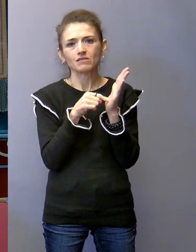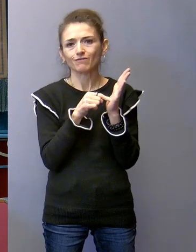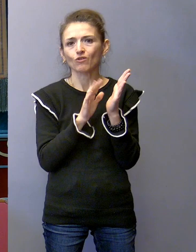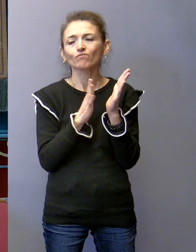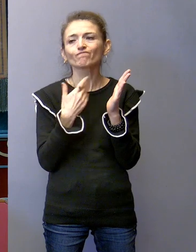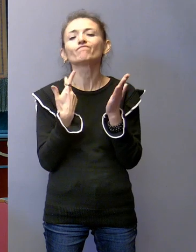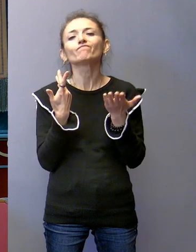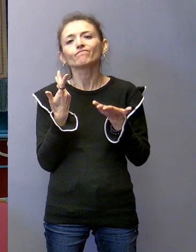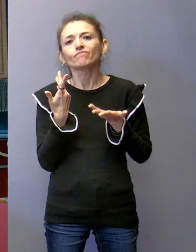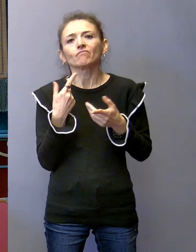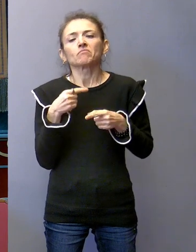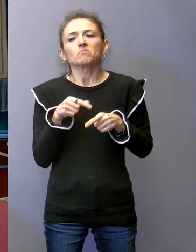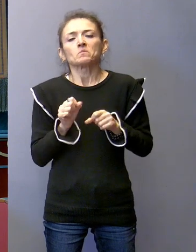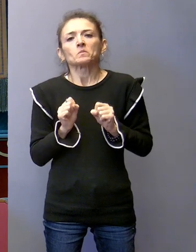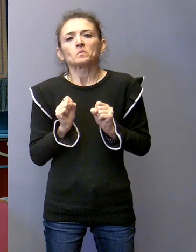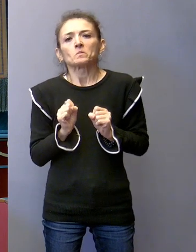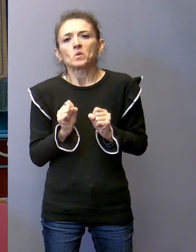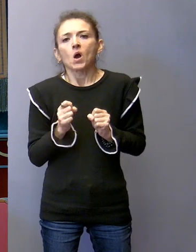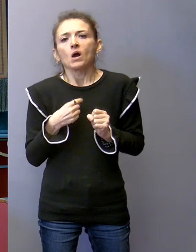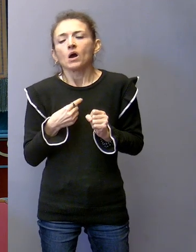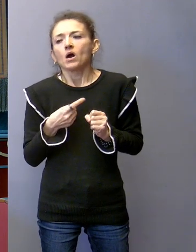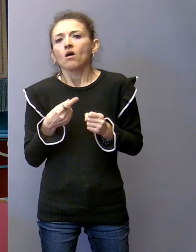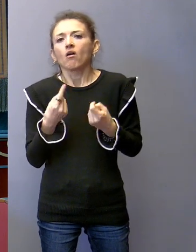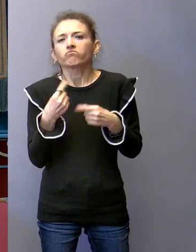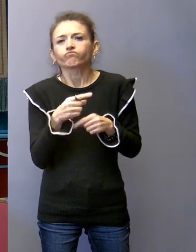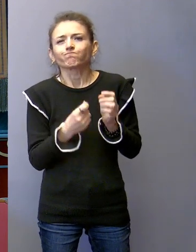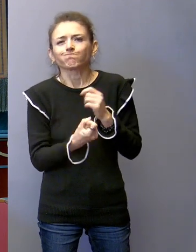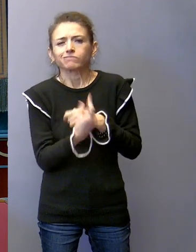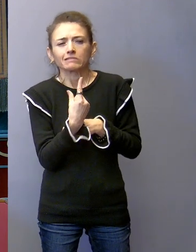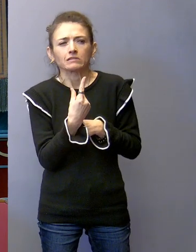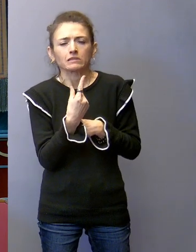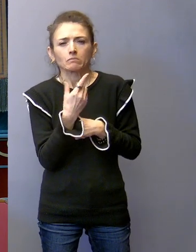l'invito è quello eventualmente annotiamo questa